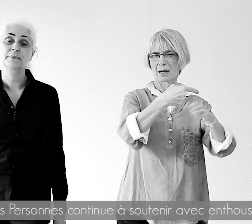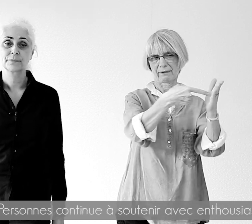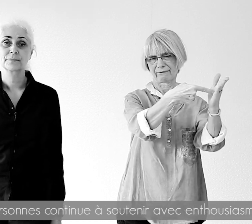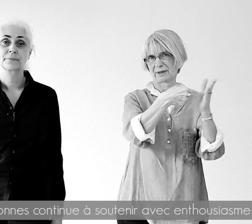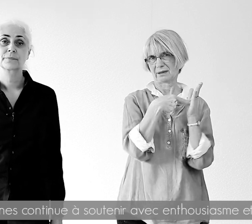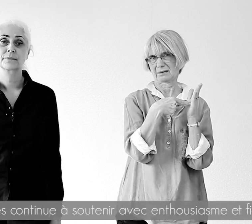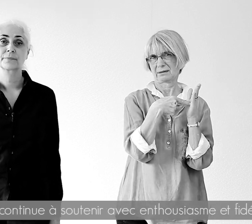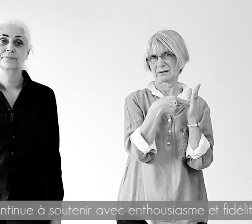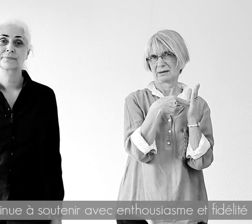fidélité